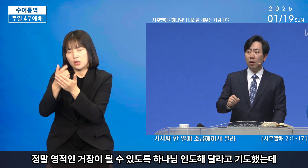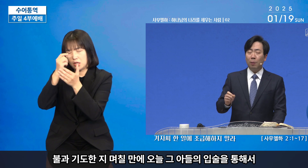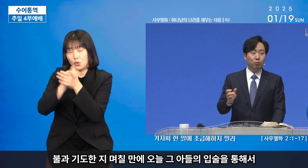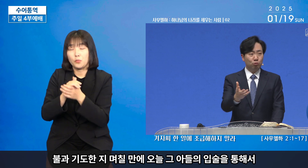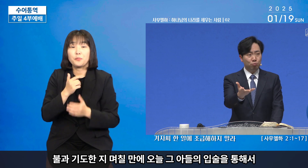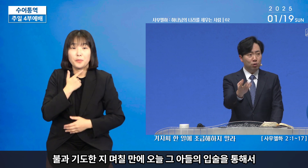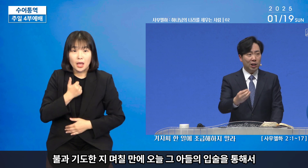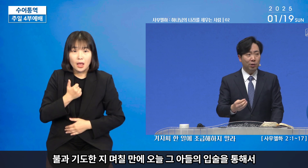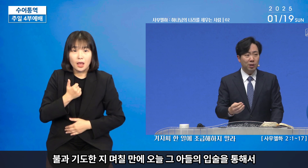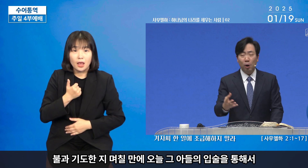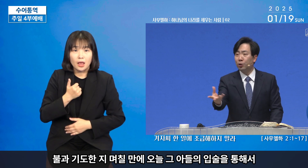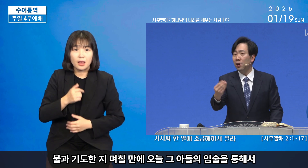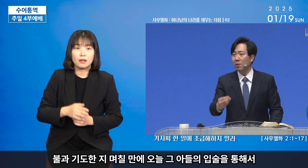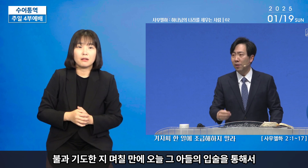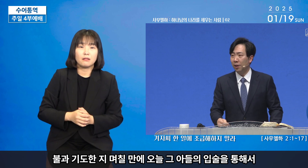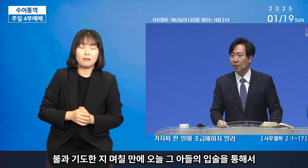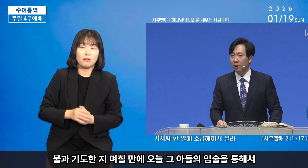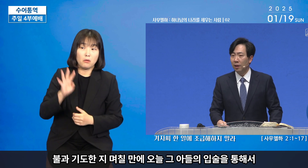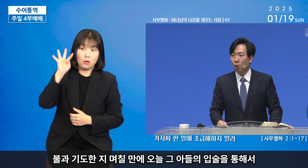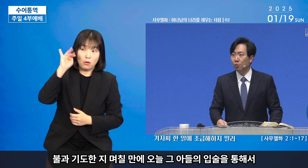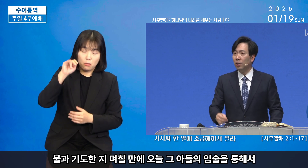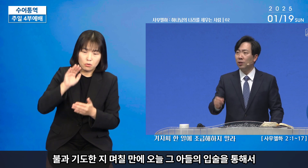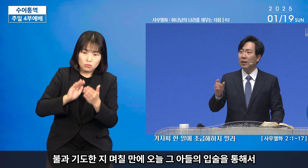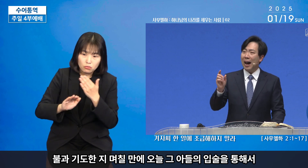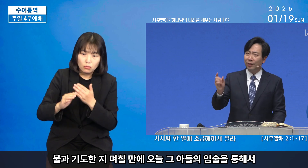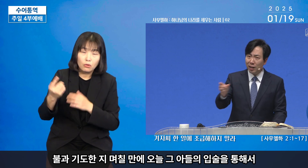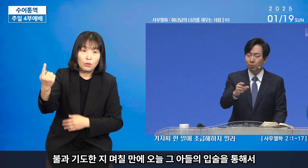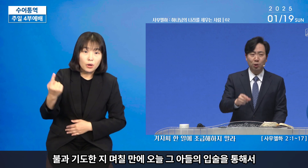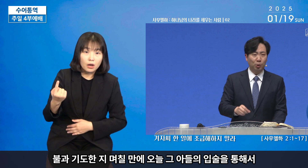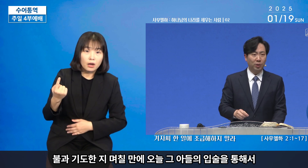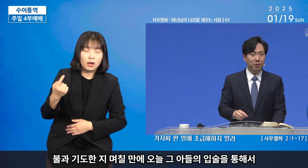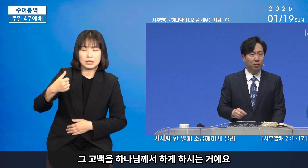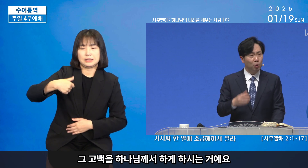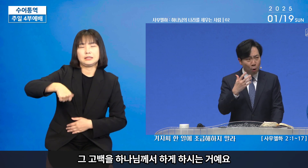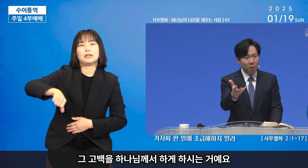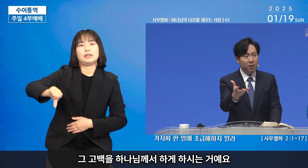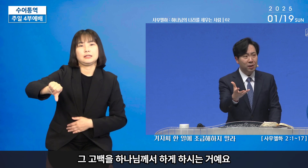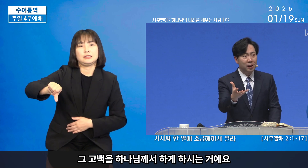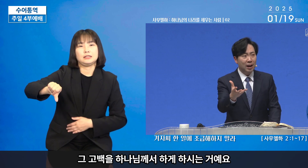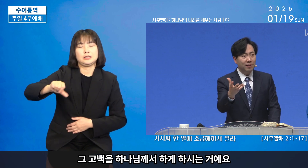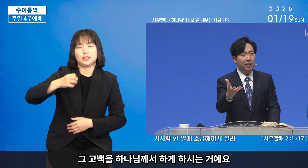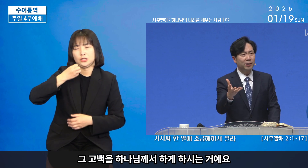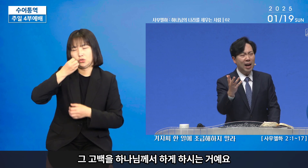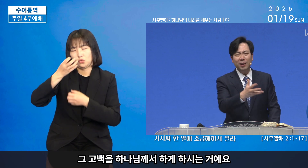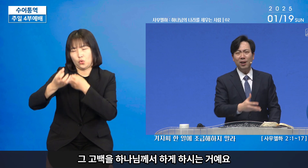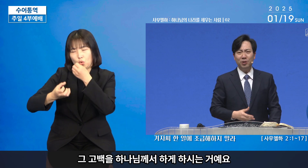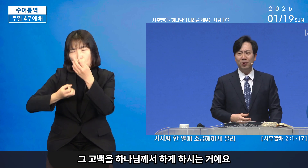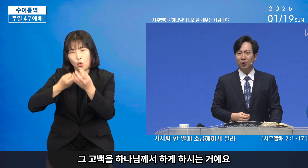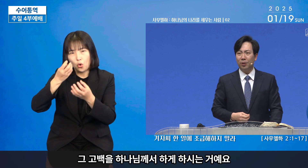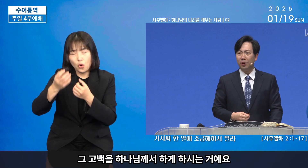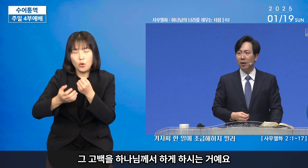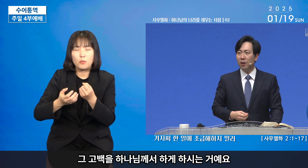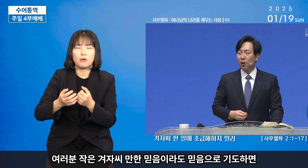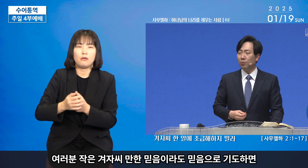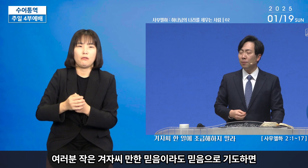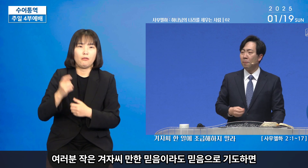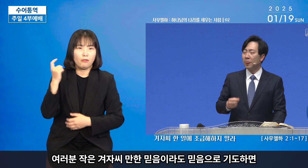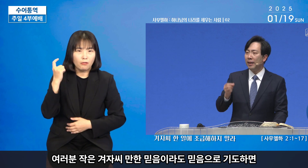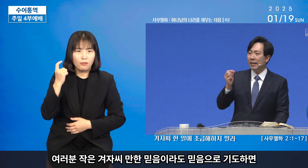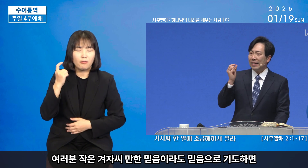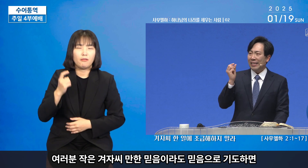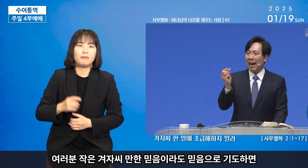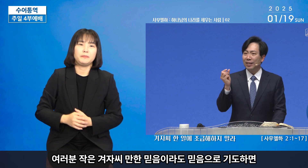기도했는데 불과 기도한 지 며칠 만에 오늘 그 아들의 입술을 통해서 그 고백을 하나님께서 하게 하시는 거예요.